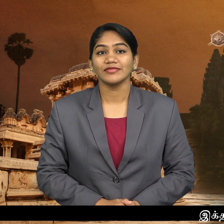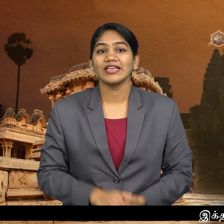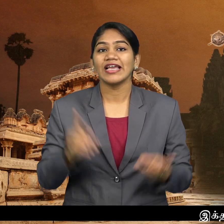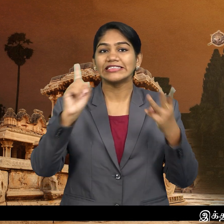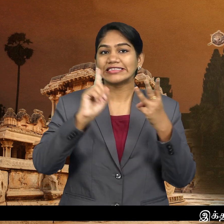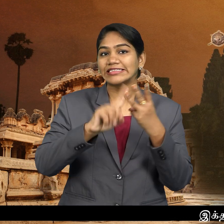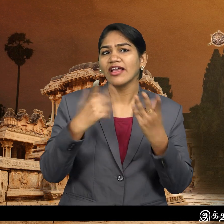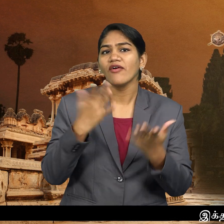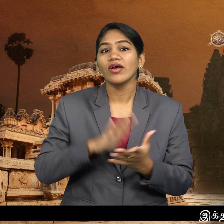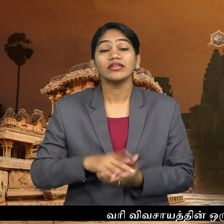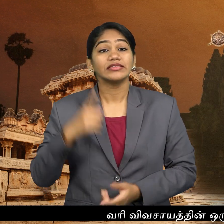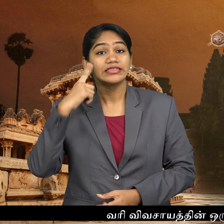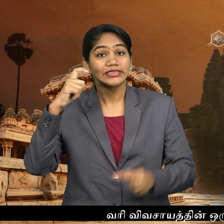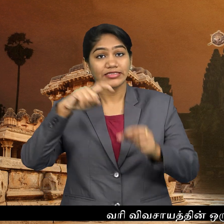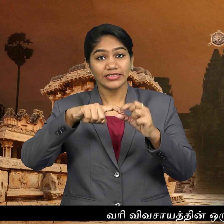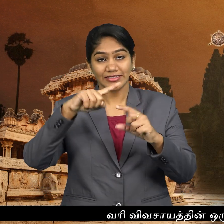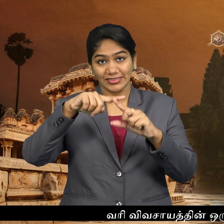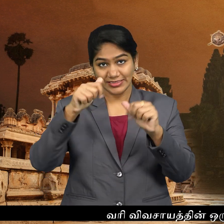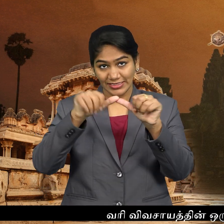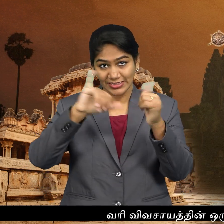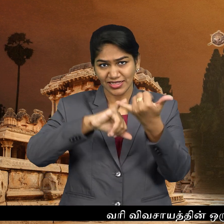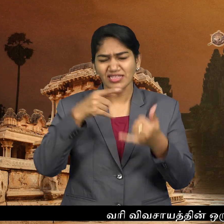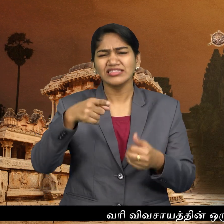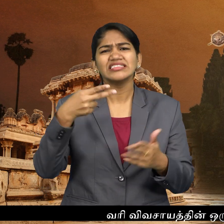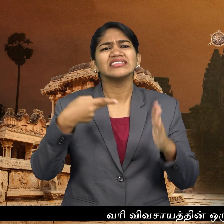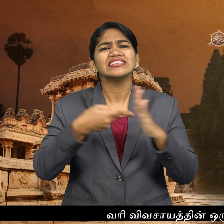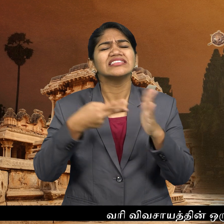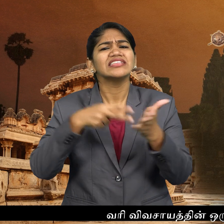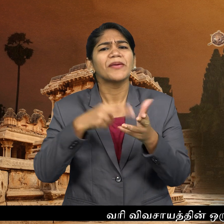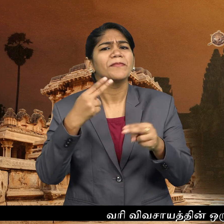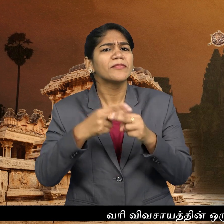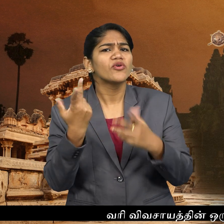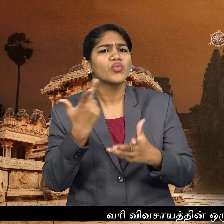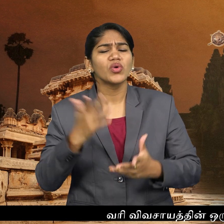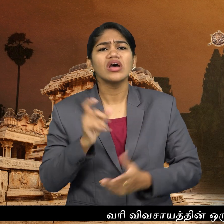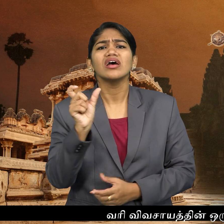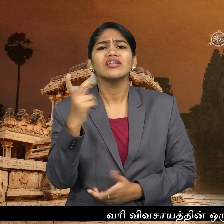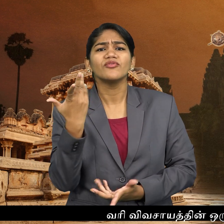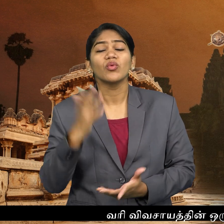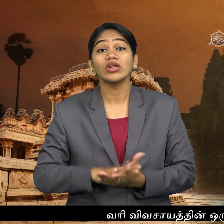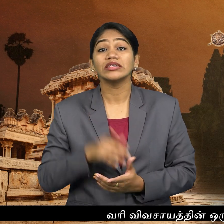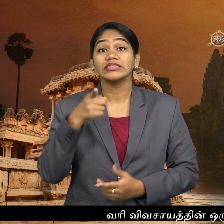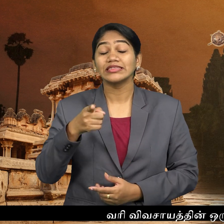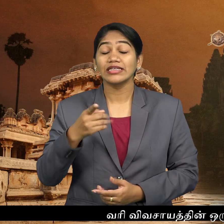இக்தா முறை வரி விவசாயத்தின் ஒரு இஸ்லாமிய நடைமுறை.